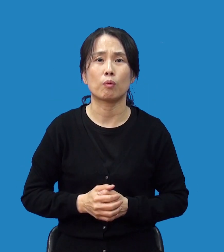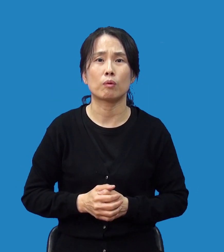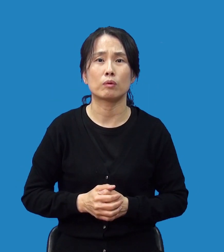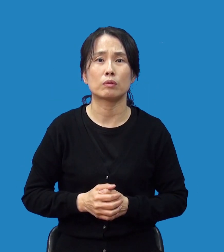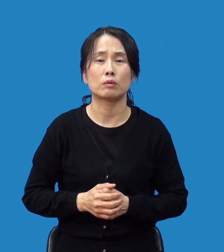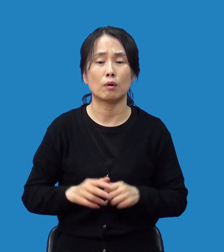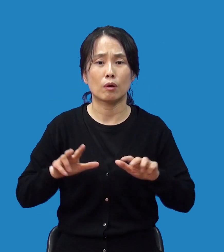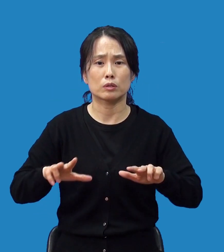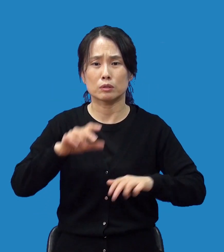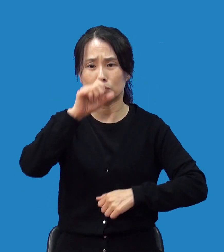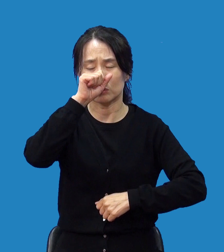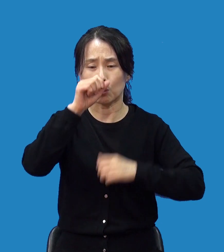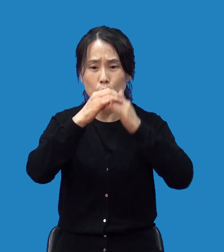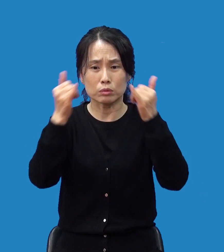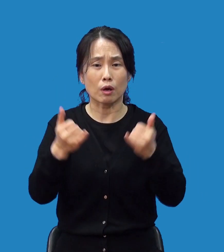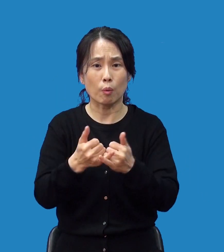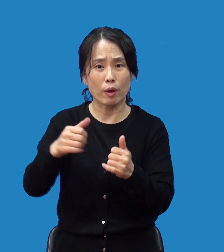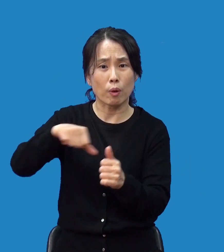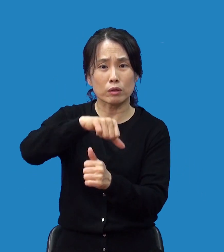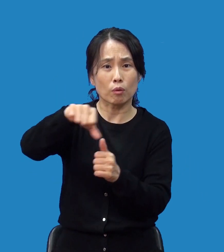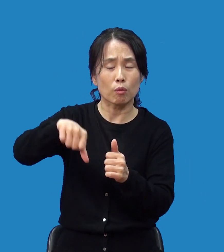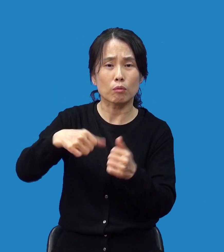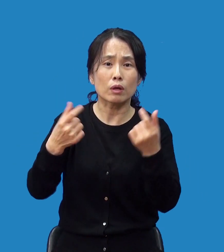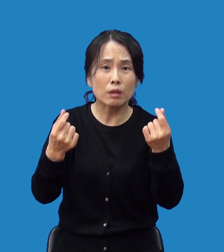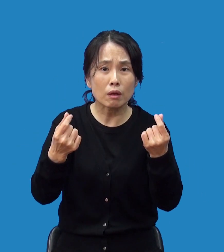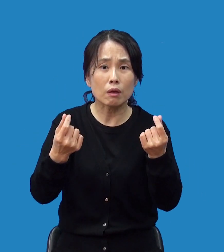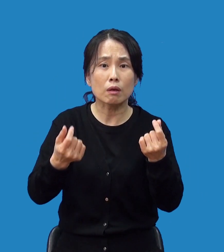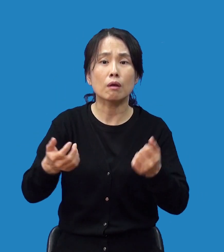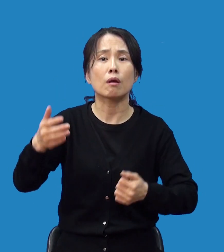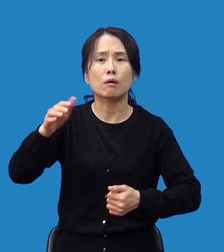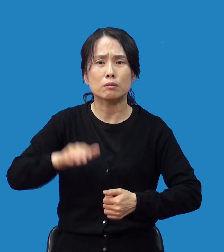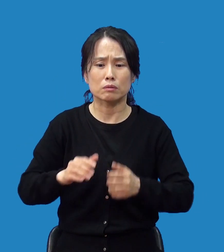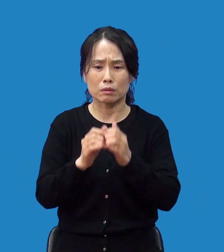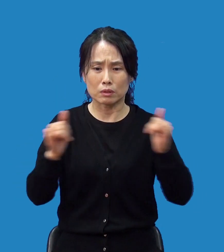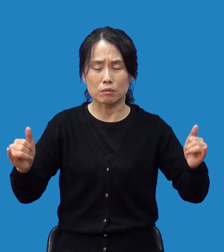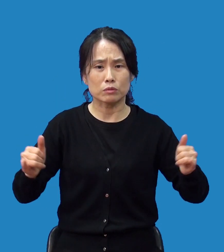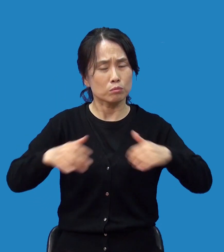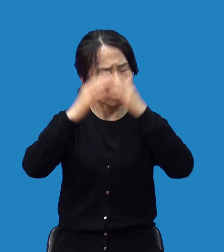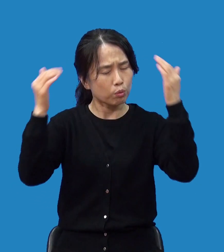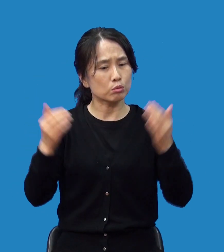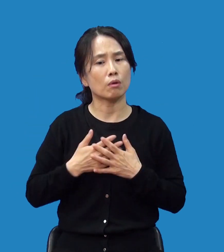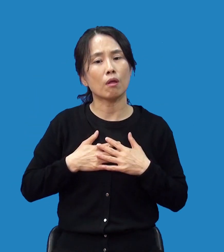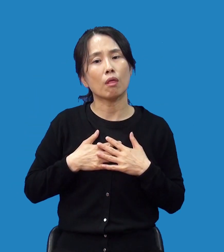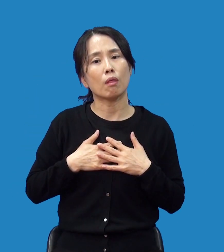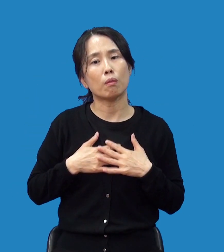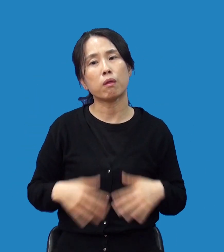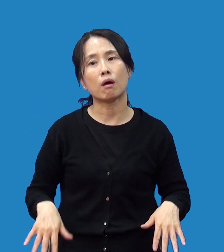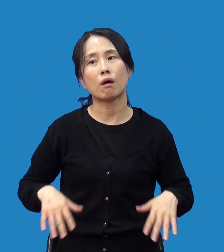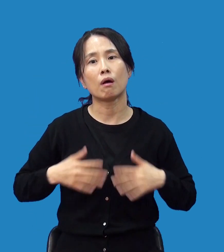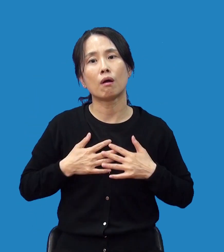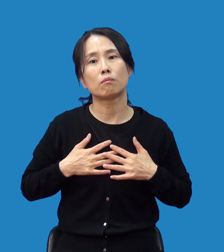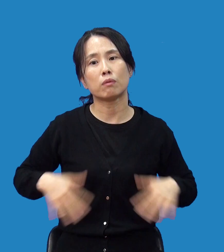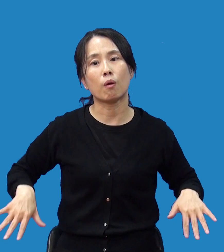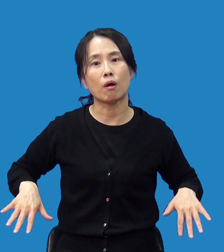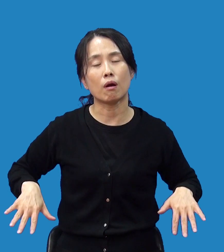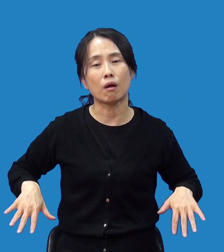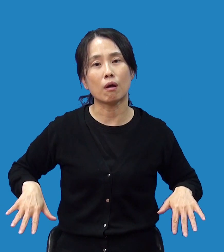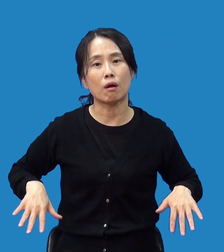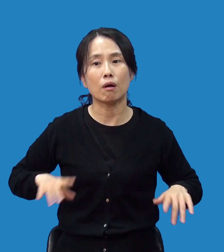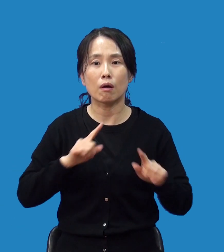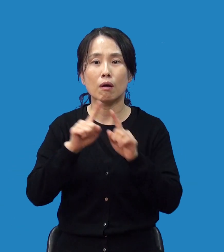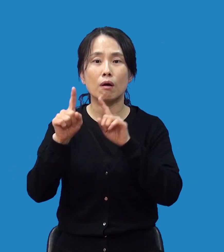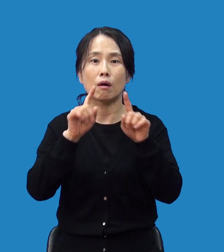얼마든지 얼마나 좋은 세상입니까? 근데 인간들이 다 필요해요. 왜 피로사회라고